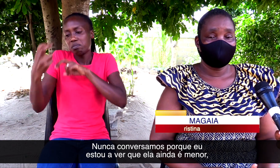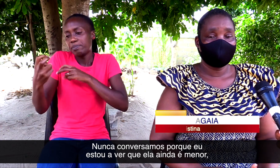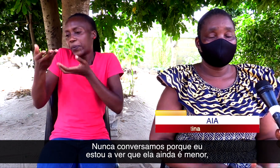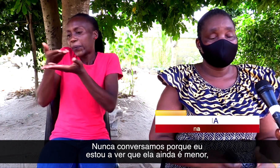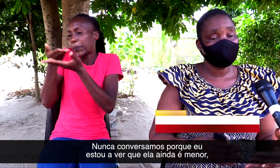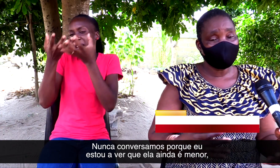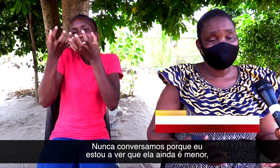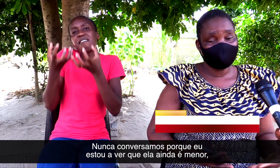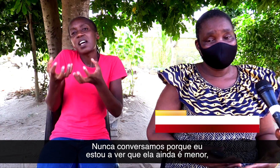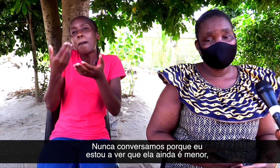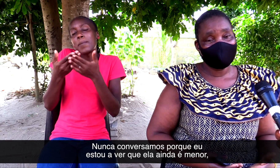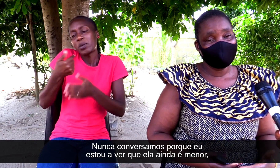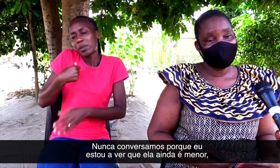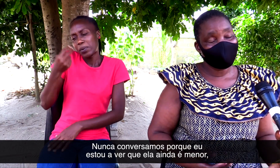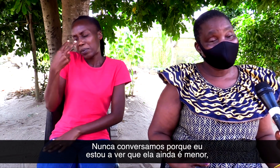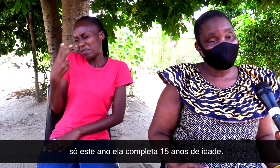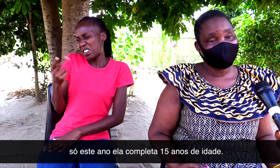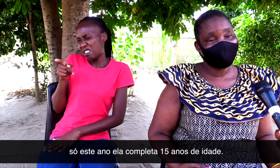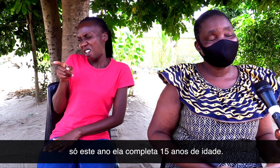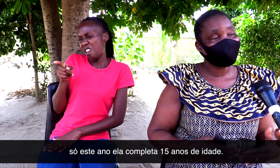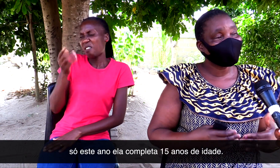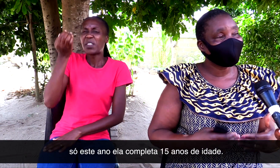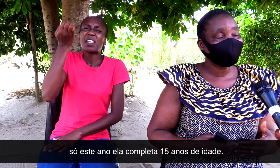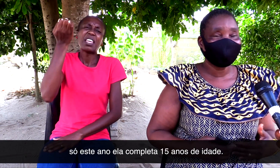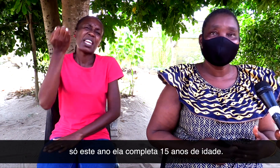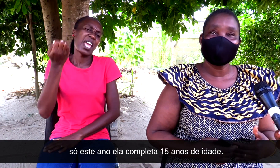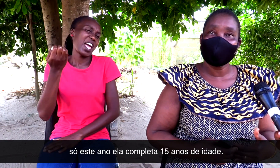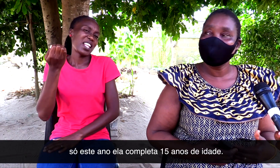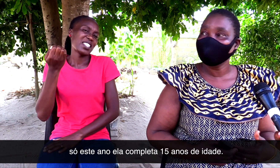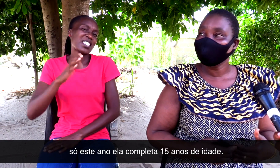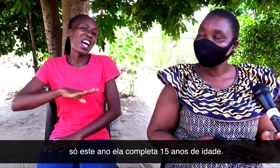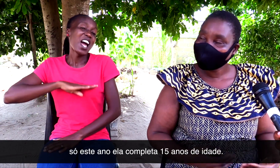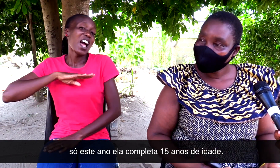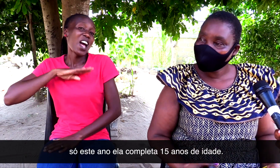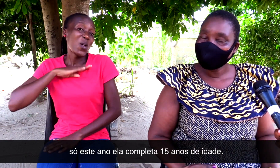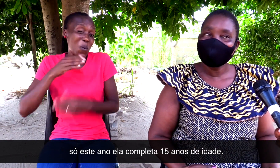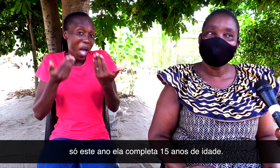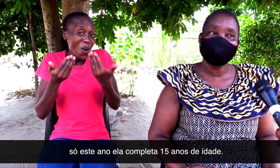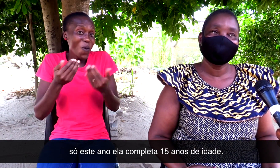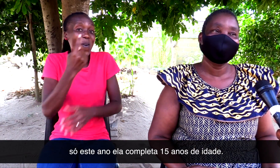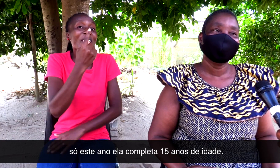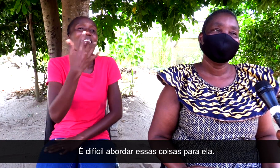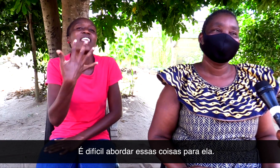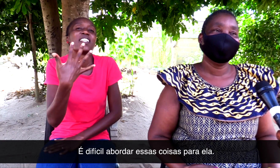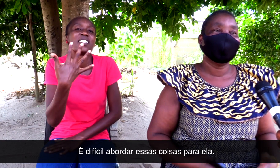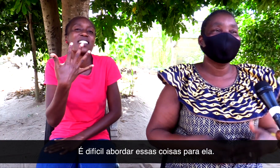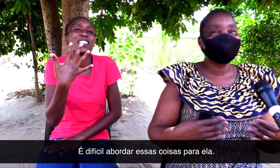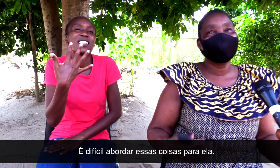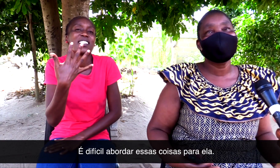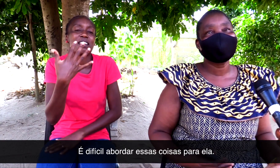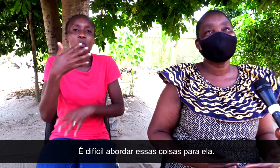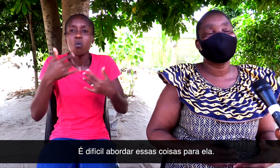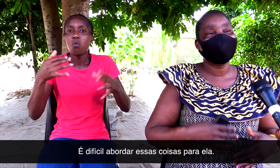conversamos. Por quê? Porque eu estou ainda a ver que ela ainda é menor. É só este ano que completa 15 anos de idade. Então